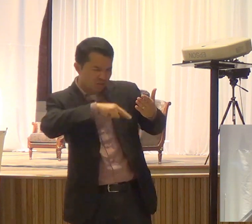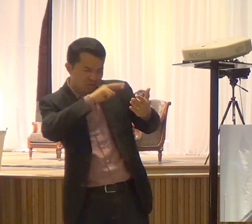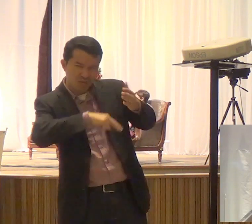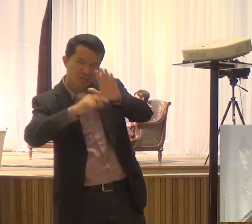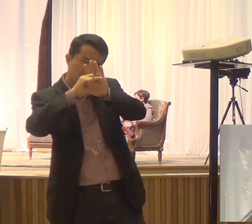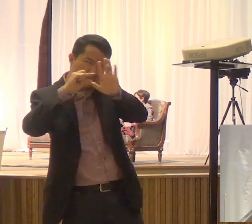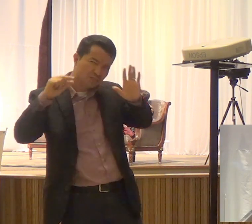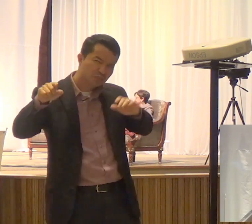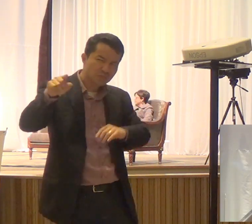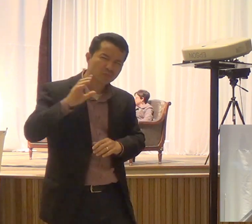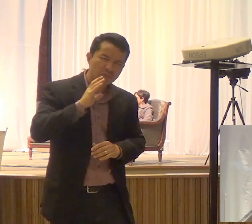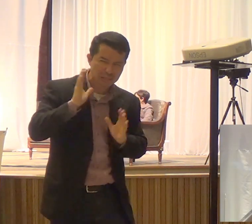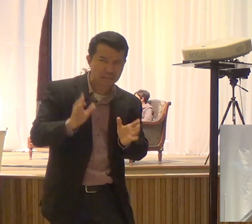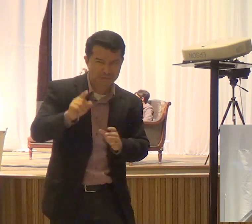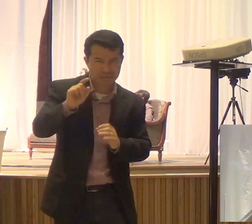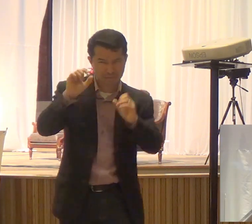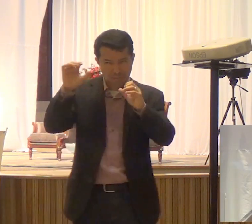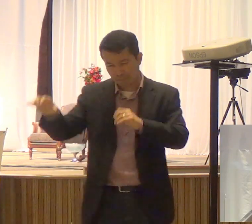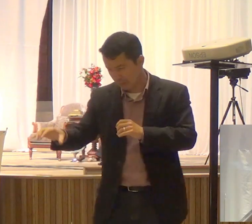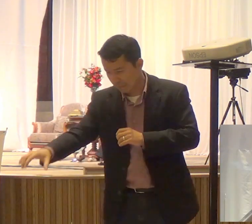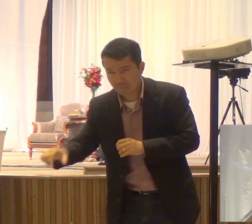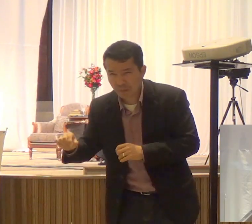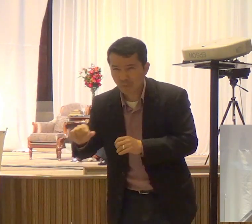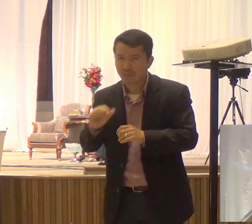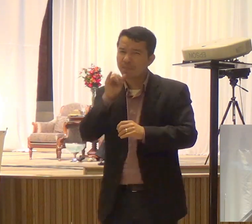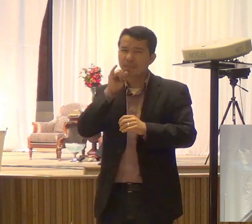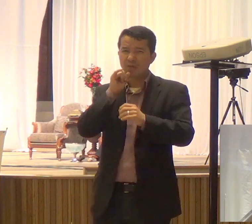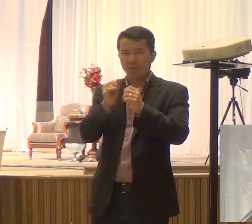Você já pegou um graveto queimado na sua mão?